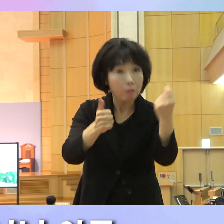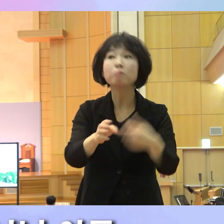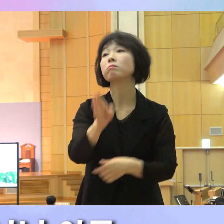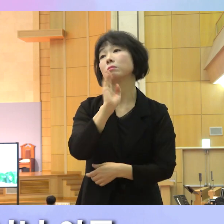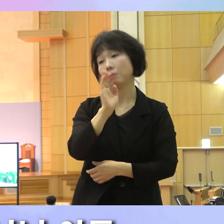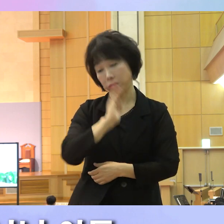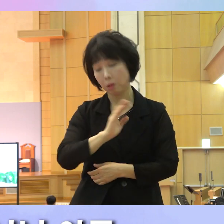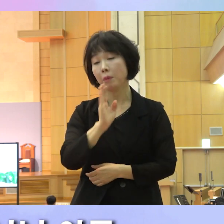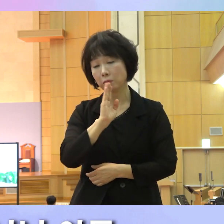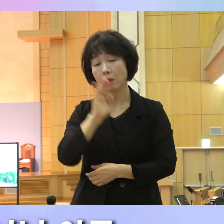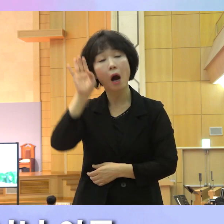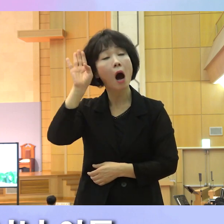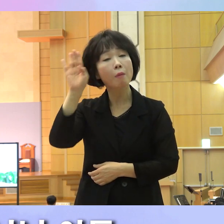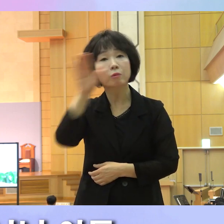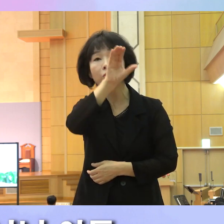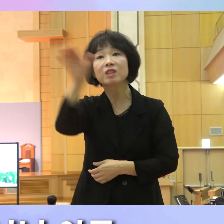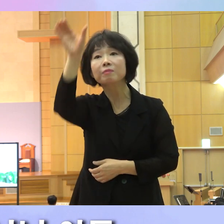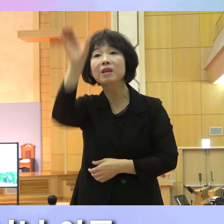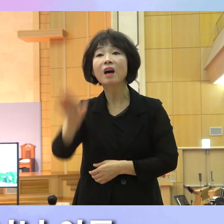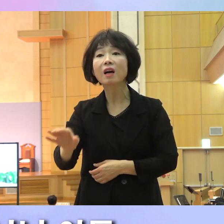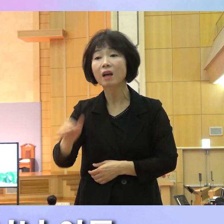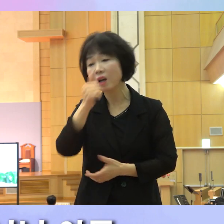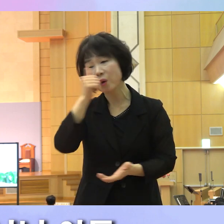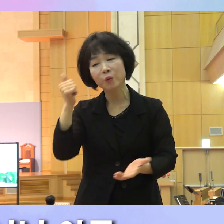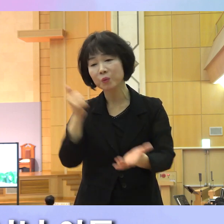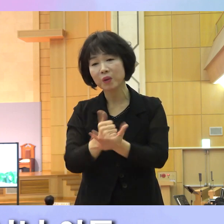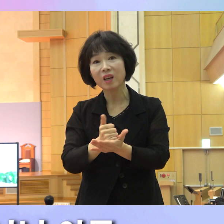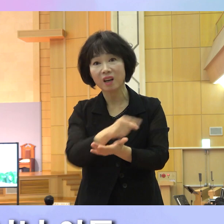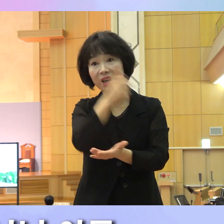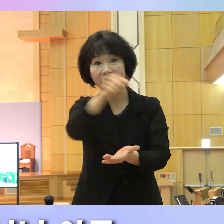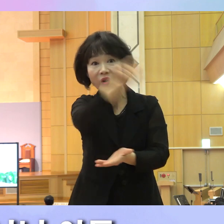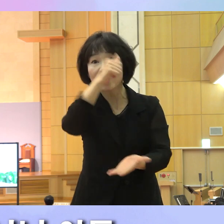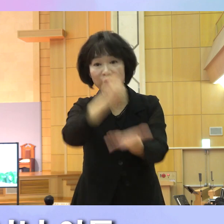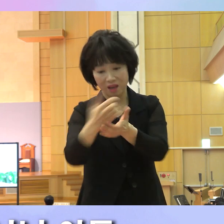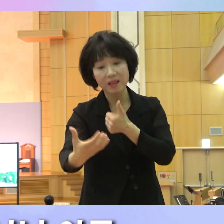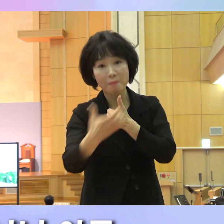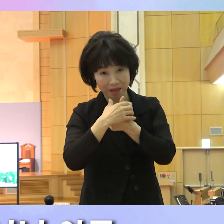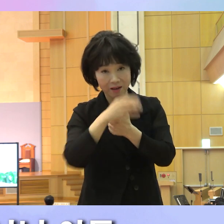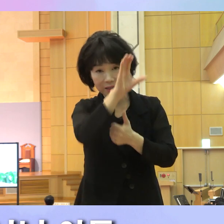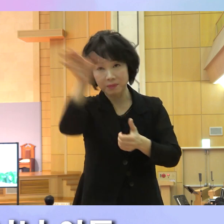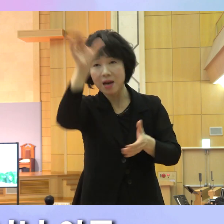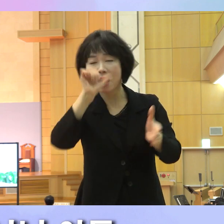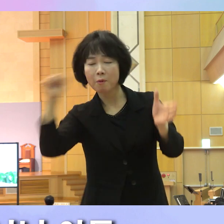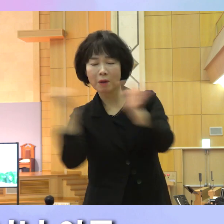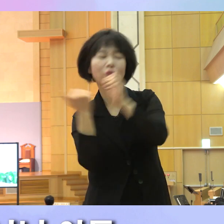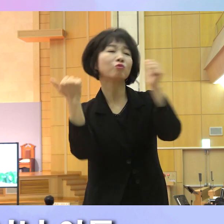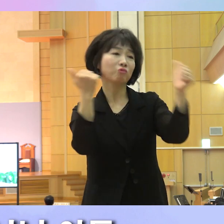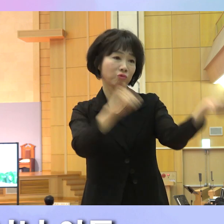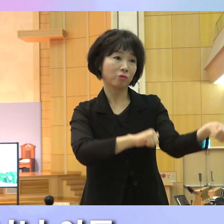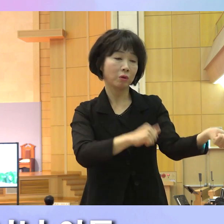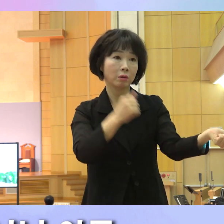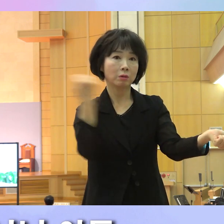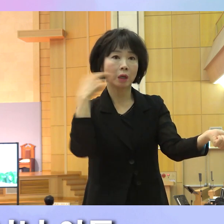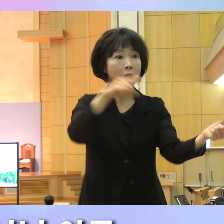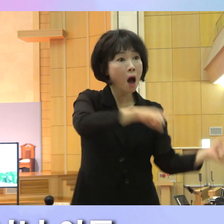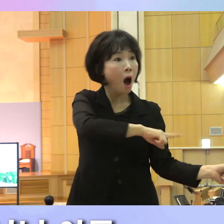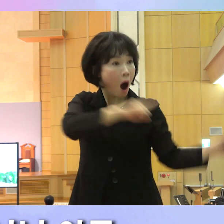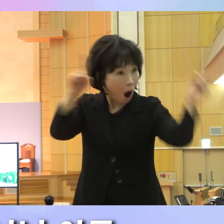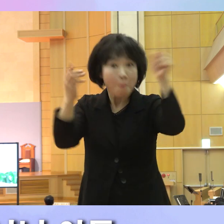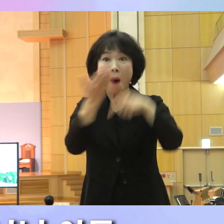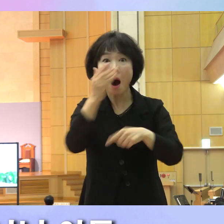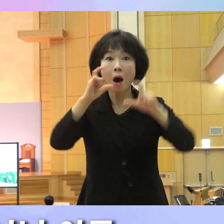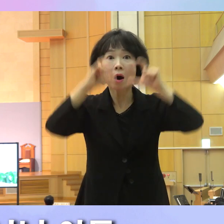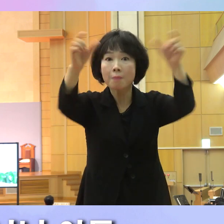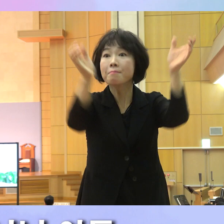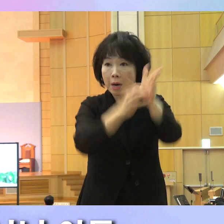죽었다가 살아난다는 걸 얘기하잖아요. 살아계신 얘기를 하고 있는데 죽었다가 살아날 걸. 그러니까 조금 있다가